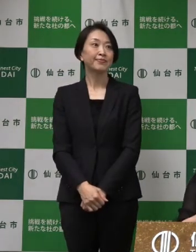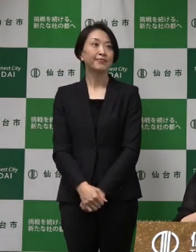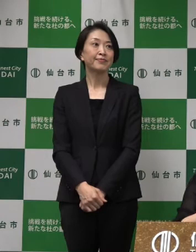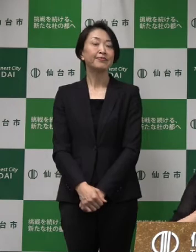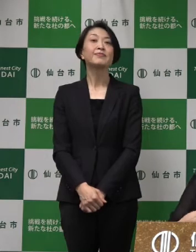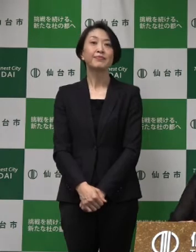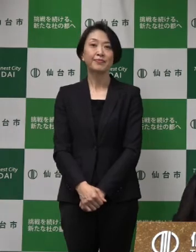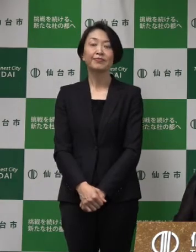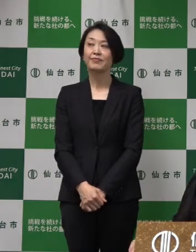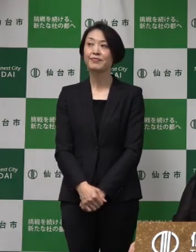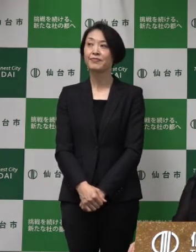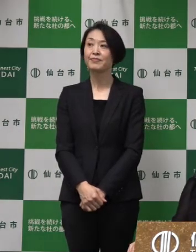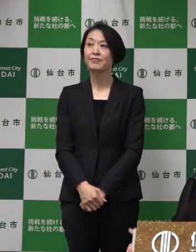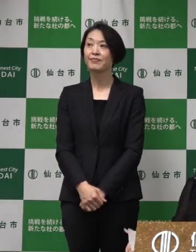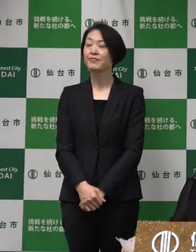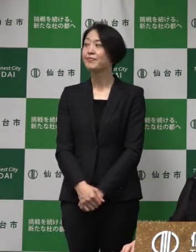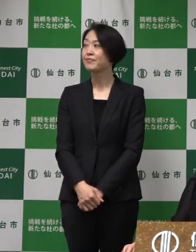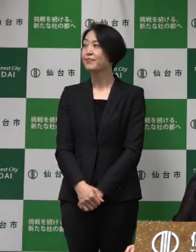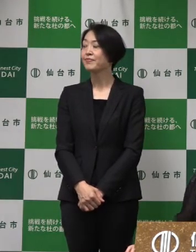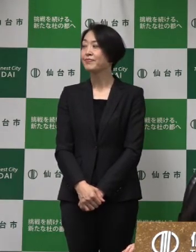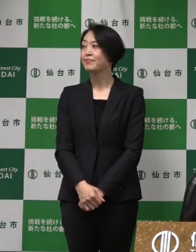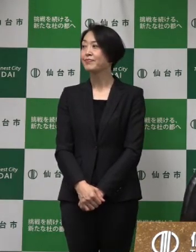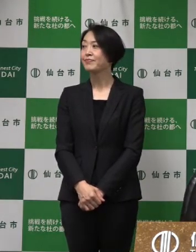発表項目以外でも大丈夫です。はい、あ、じゃあ、パークさん、どうぞ。 す